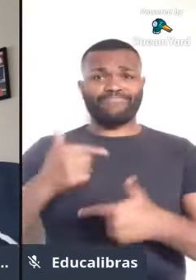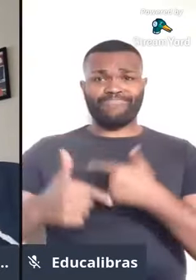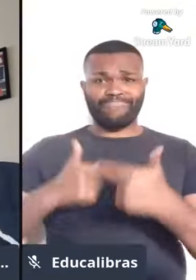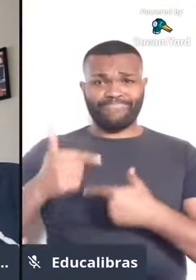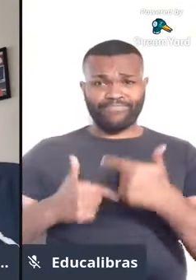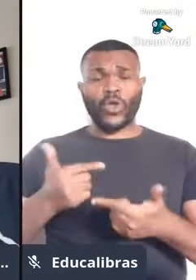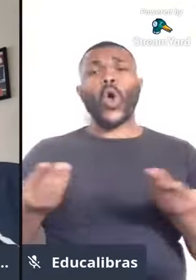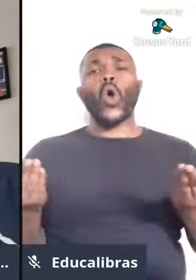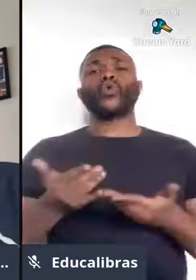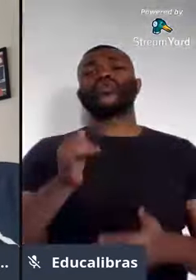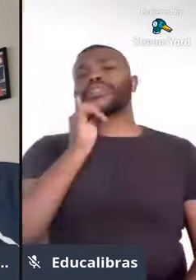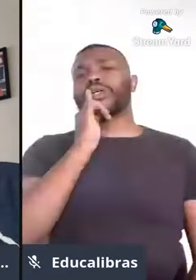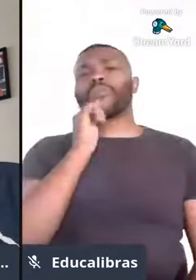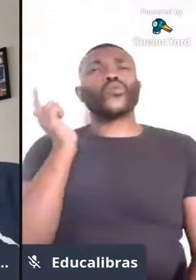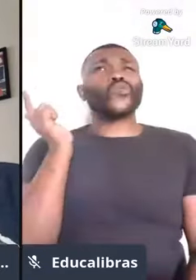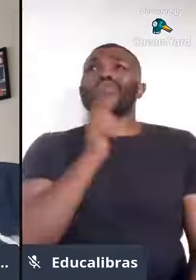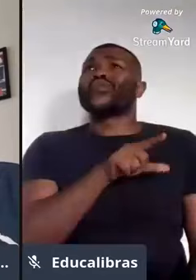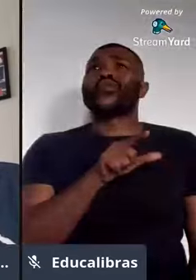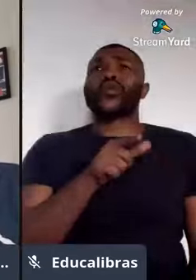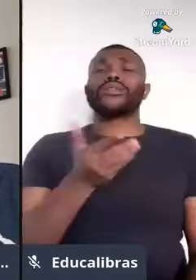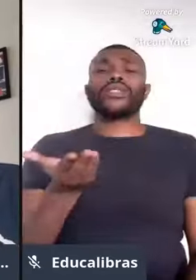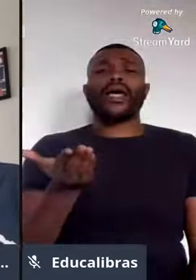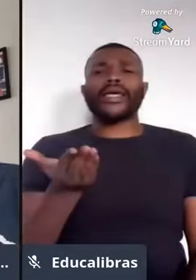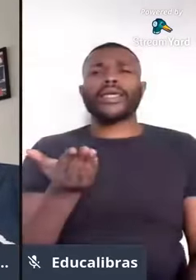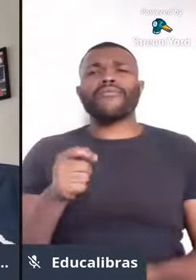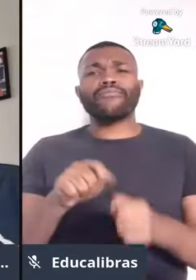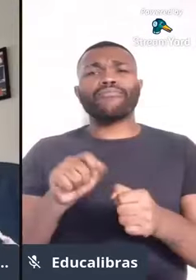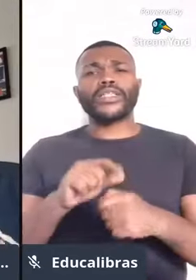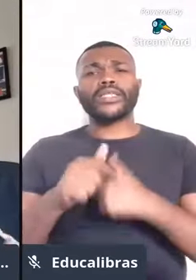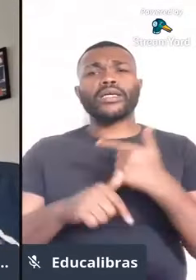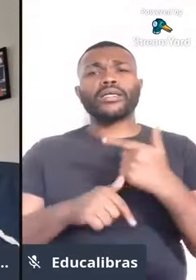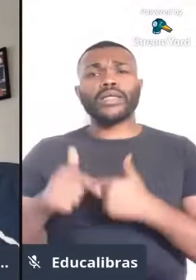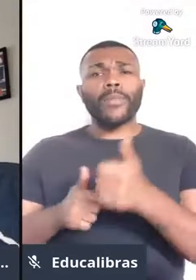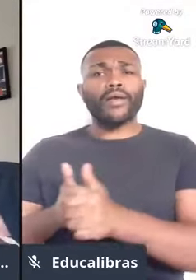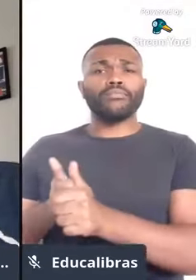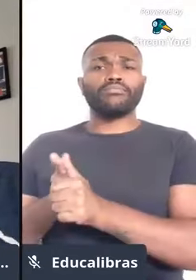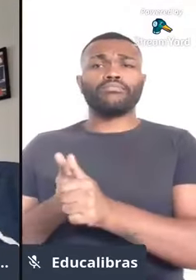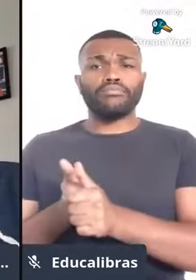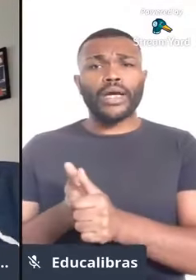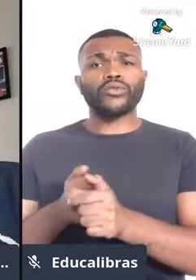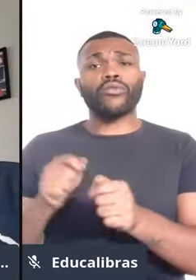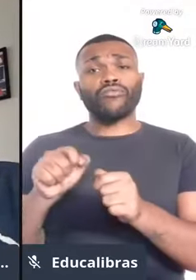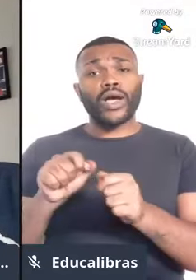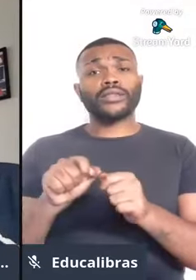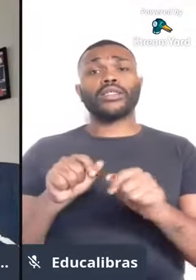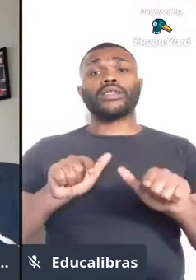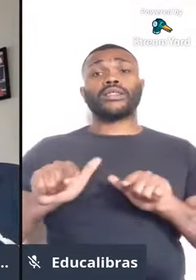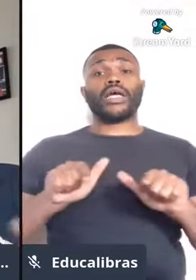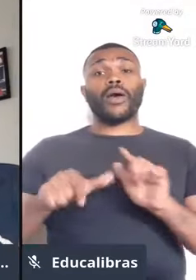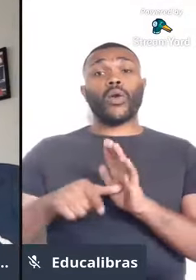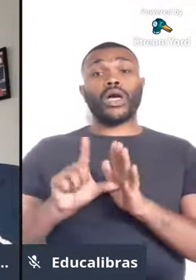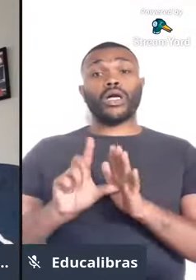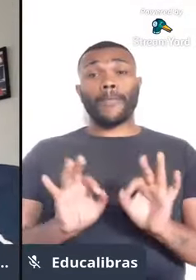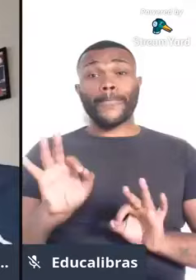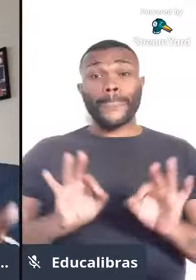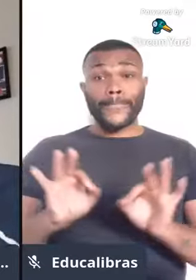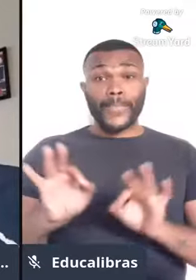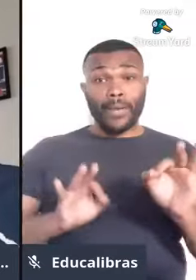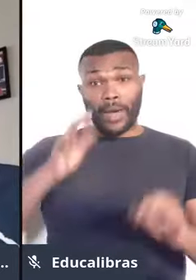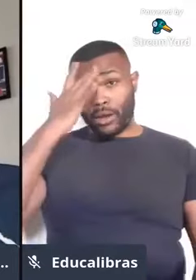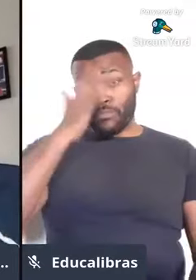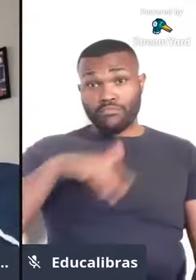se você não consegue fazer um trabalho próximo, você faz um trabalho online de preparação dessas pessoas. Então, o que eu percebi em tudo isso é